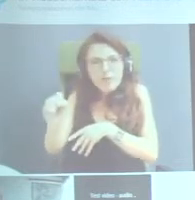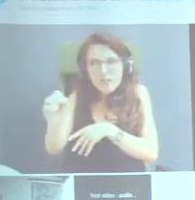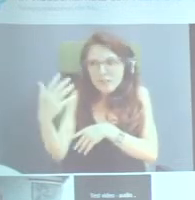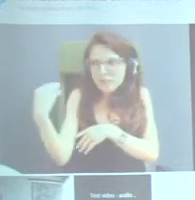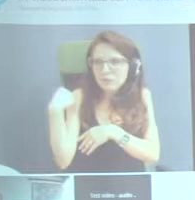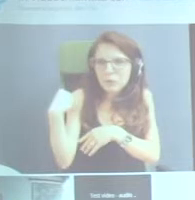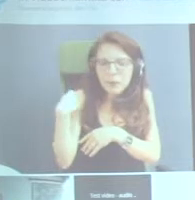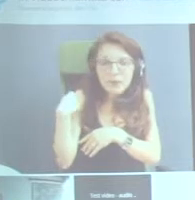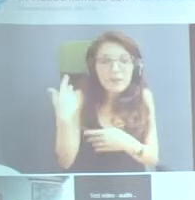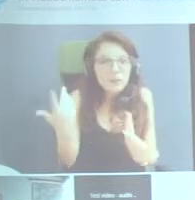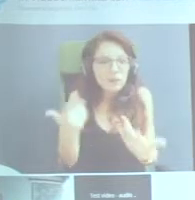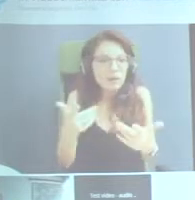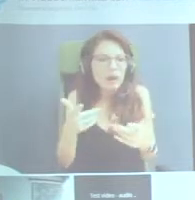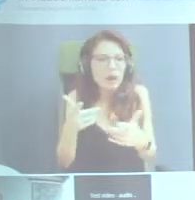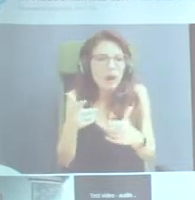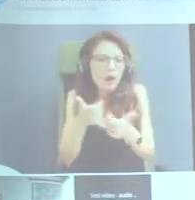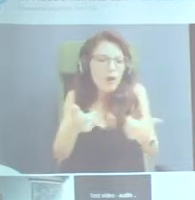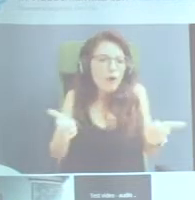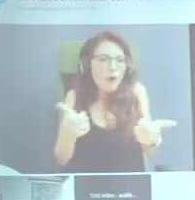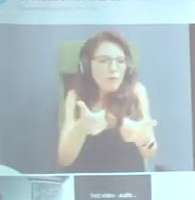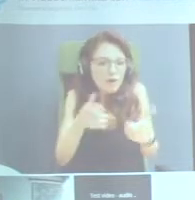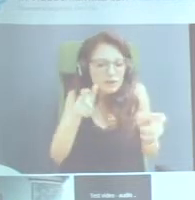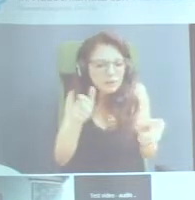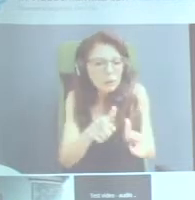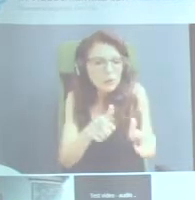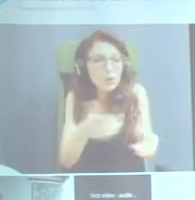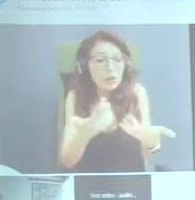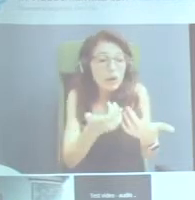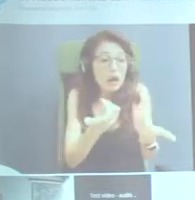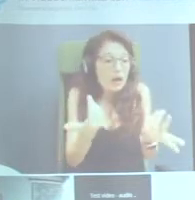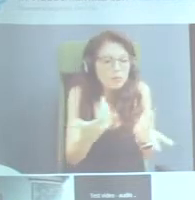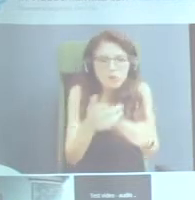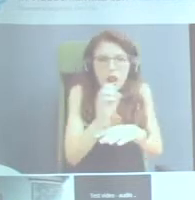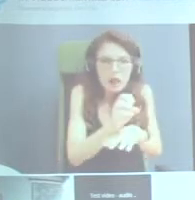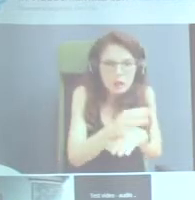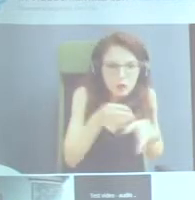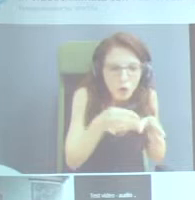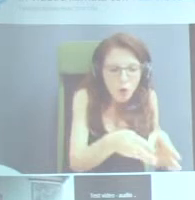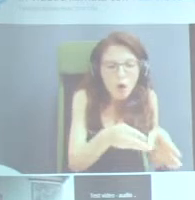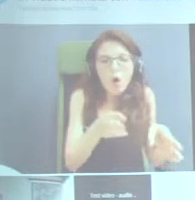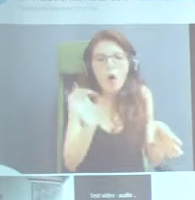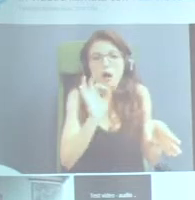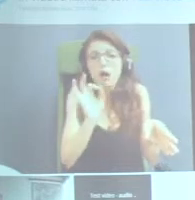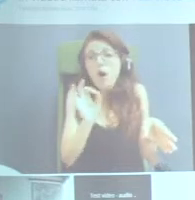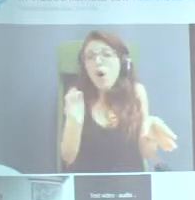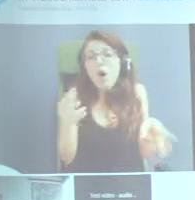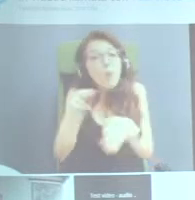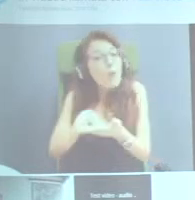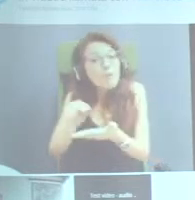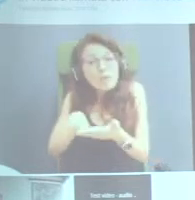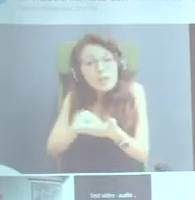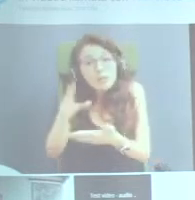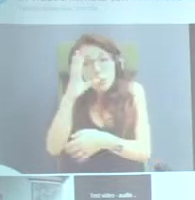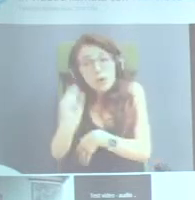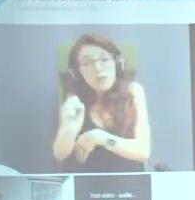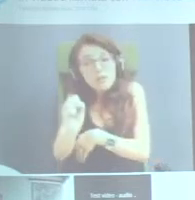lezioni universitarie ma anche presso gli uffici dell'università e quindi insomma